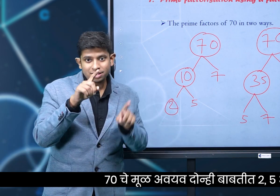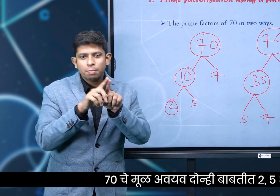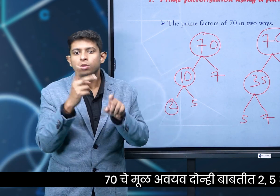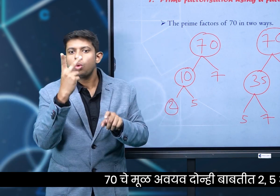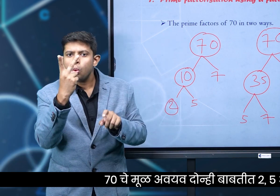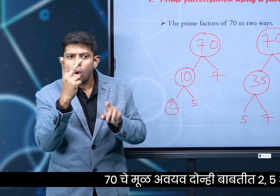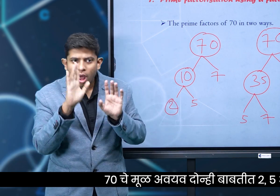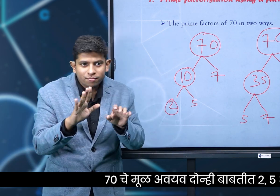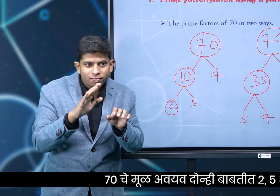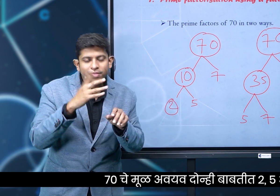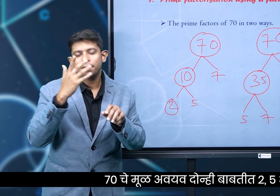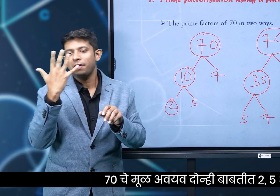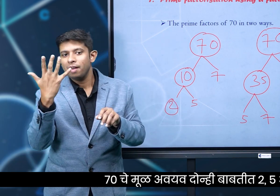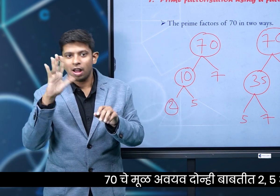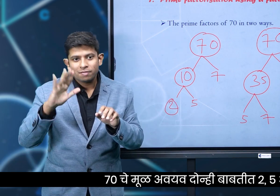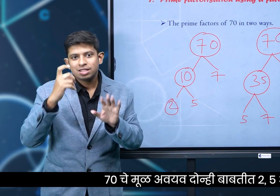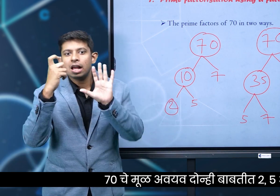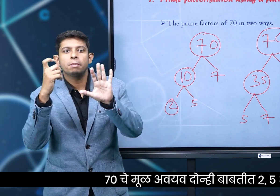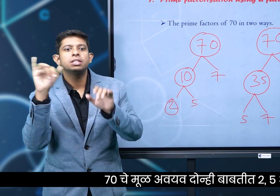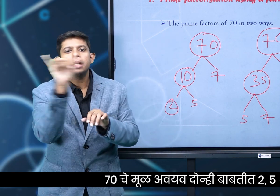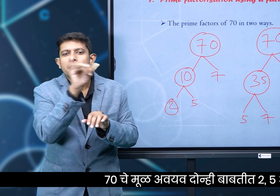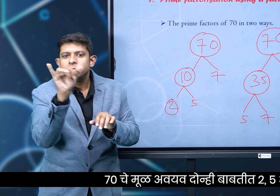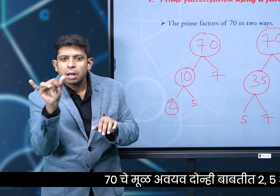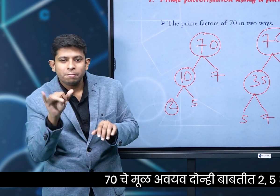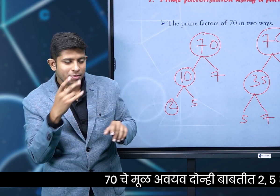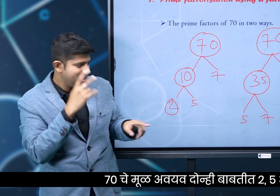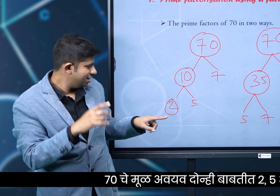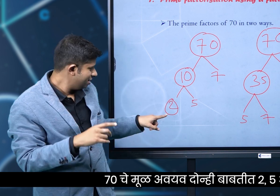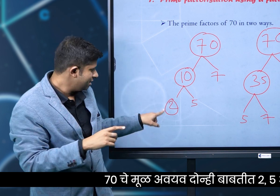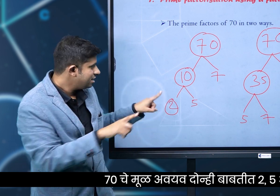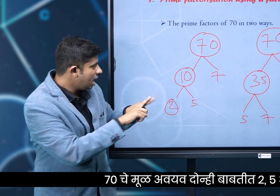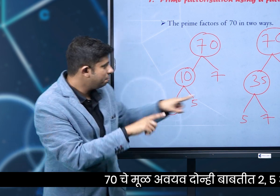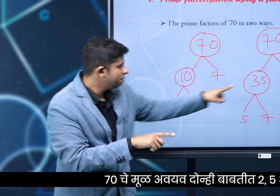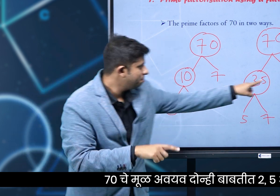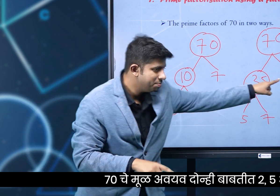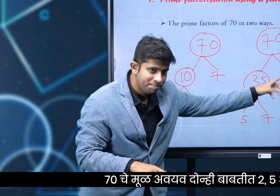सत्तरचे मूळ अवयव दोन्ही बाबतीत 2, 5 आणि 7 आहेत.